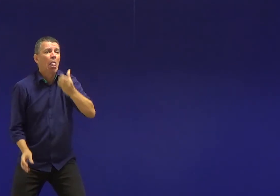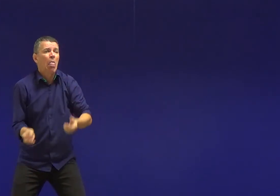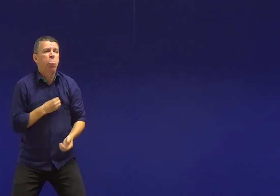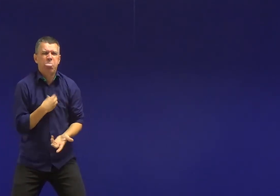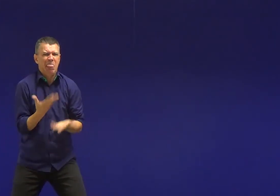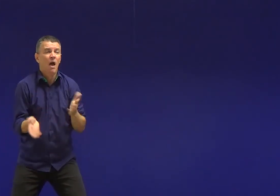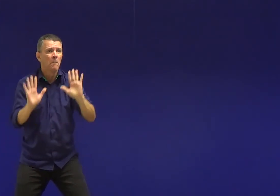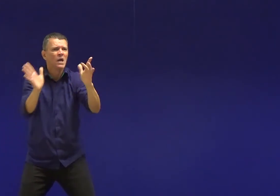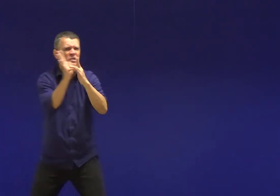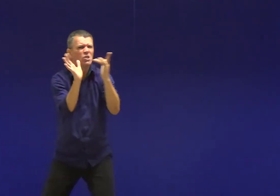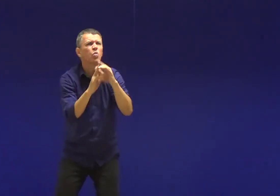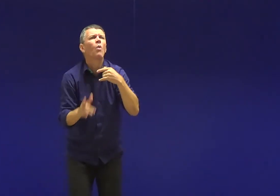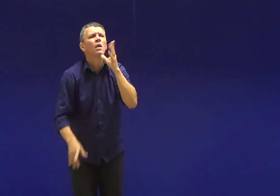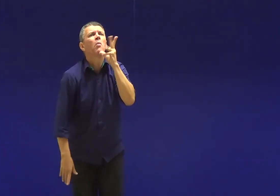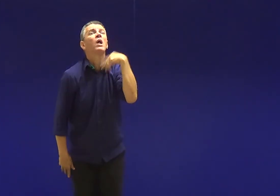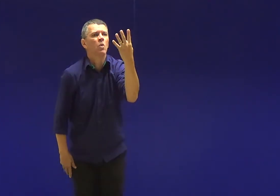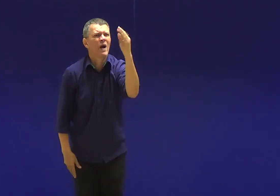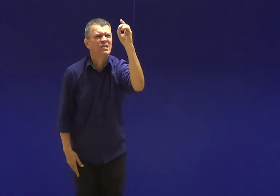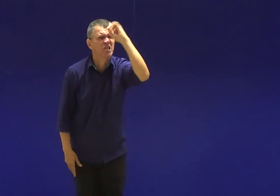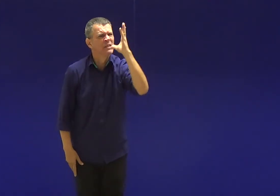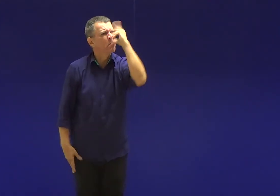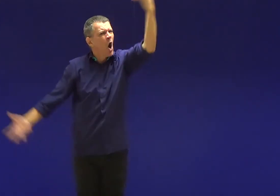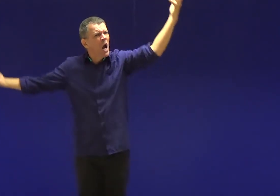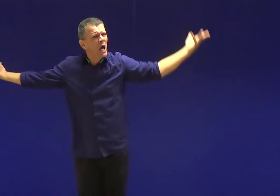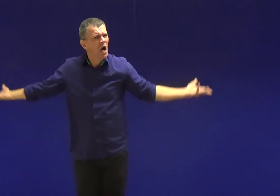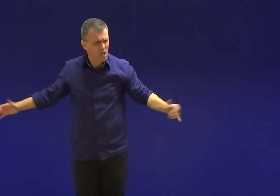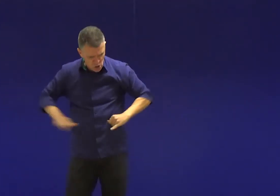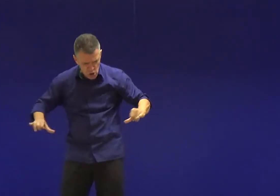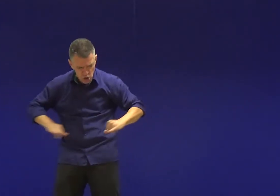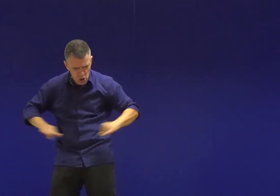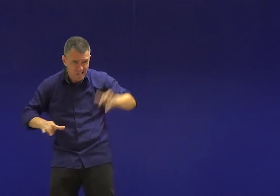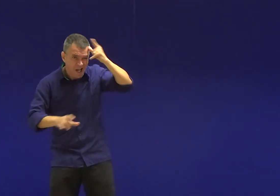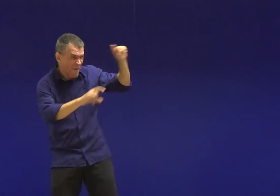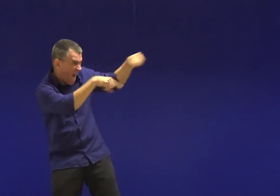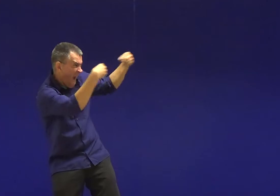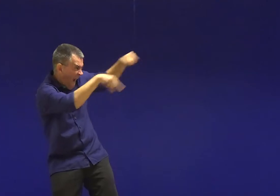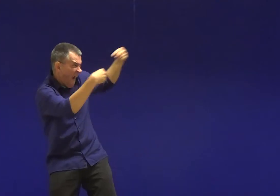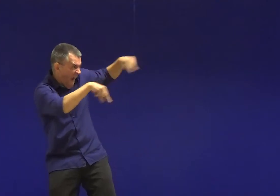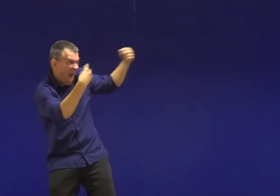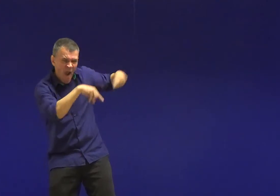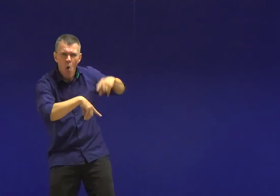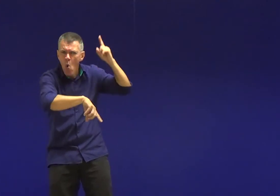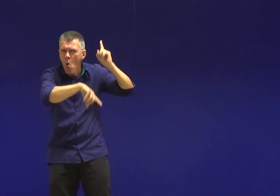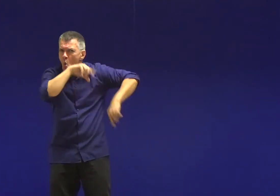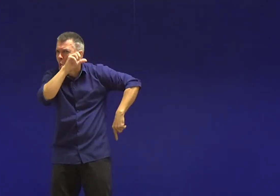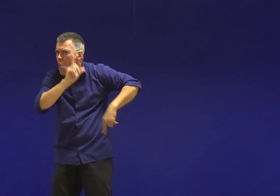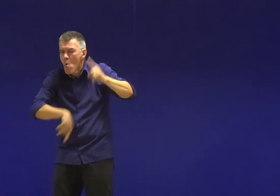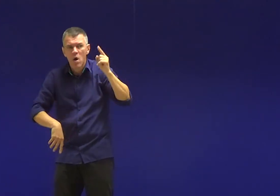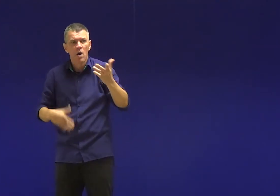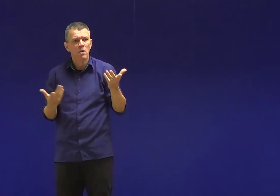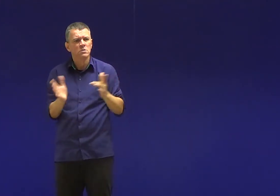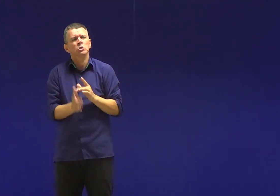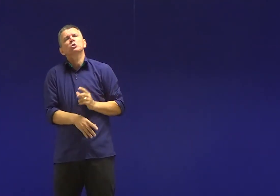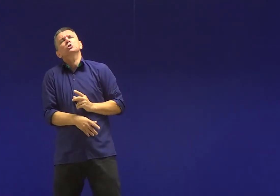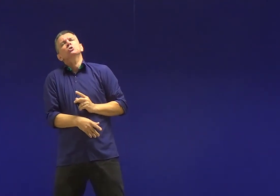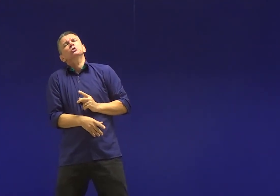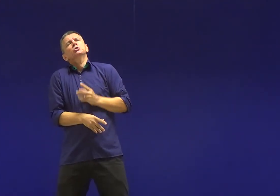E eles acabaram pecando. Mas Jesus, 40 dias tentado, porque o inimigo é mal pra caramba,